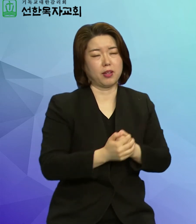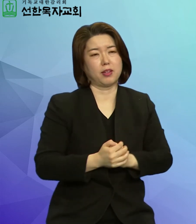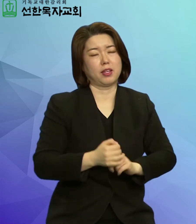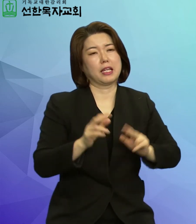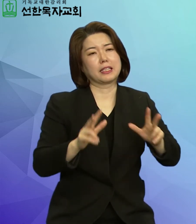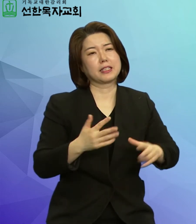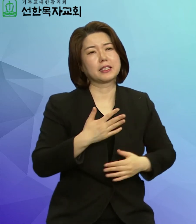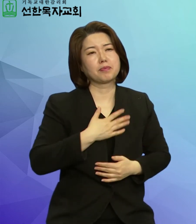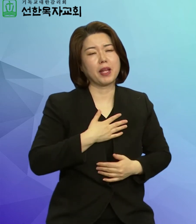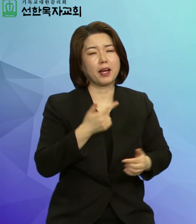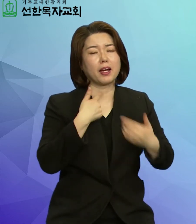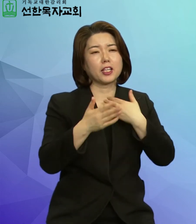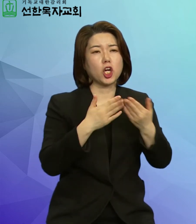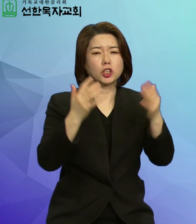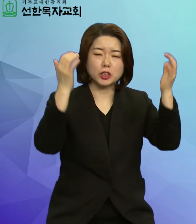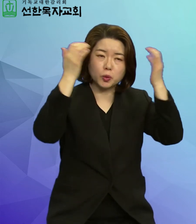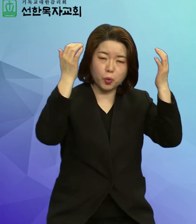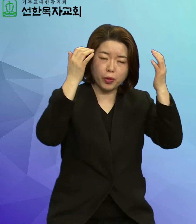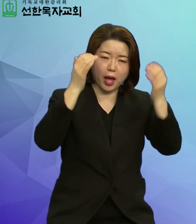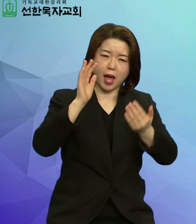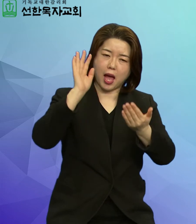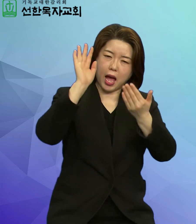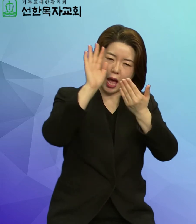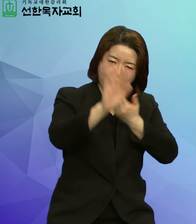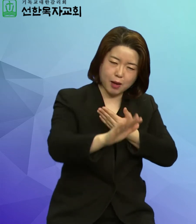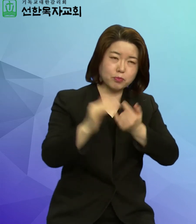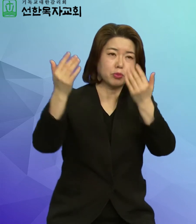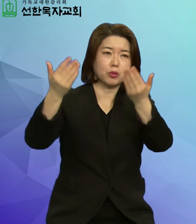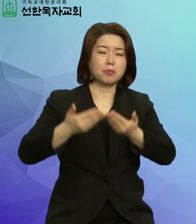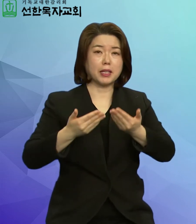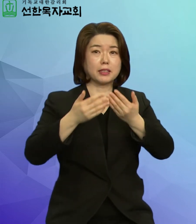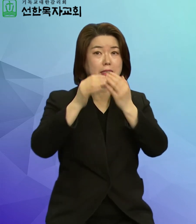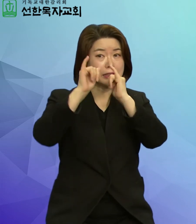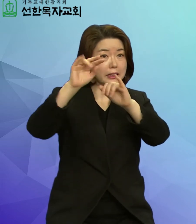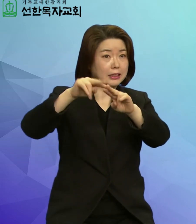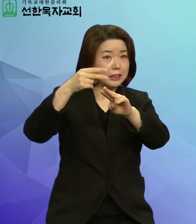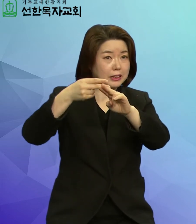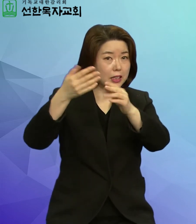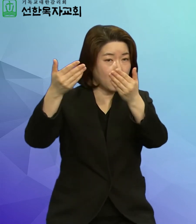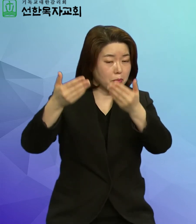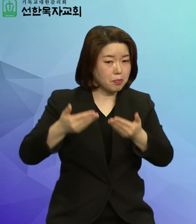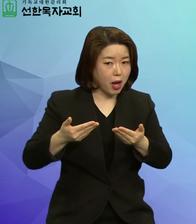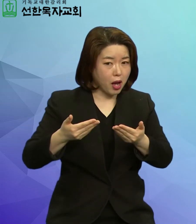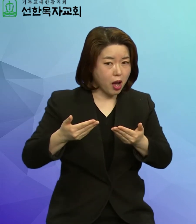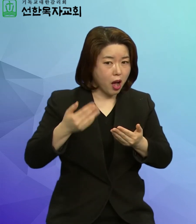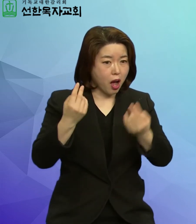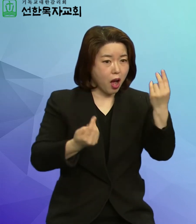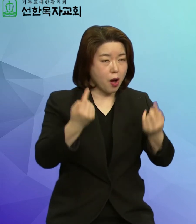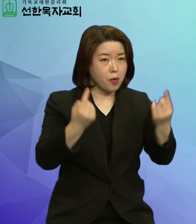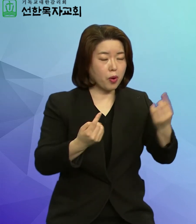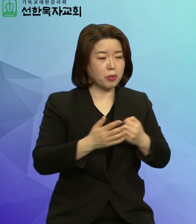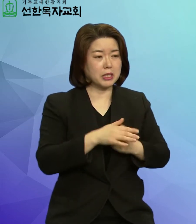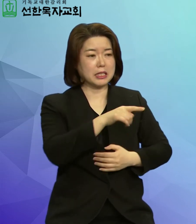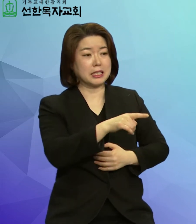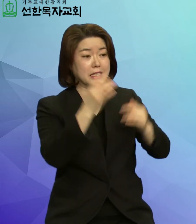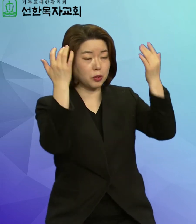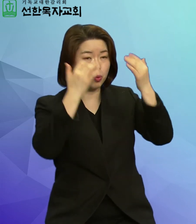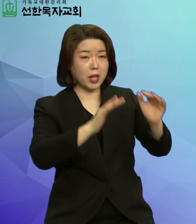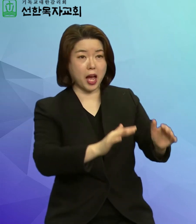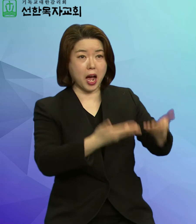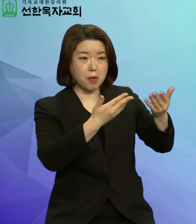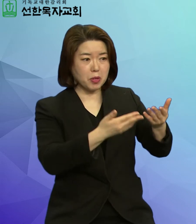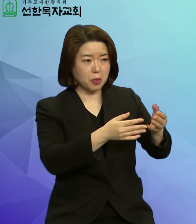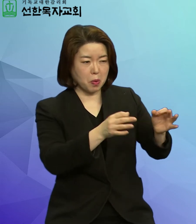나니까 지금 내가 겪는 고난과 앞으로 받을 상급을 비교해 보니까 이 고난은